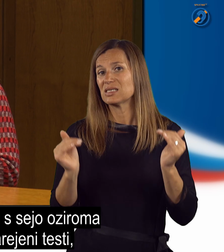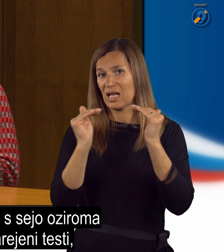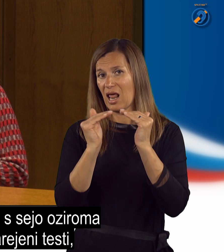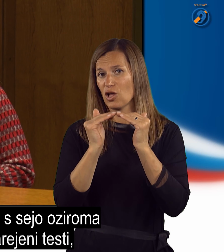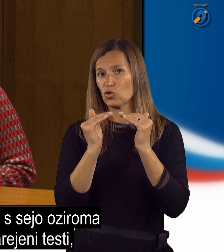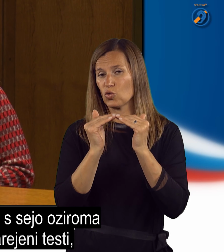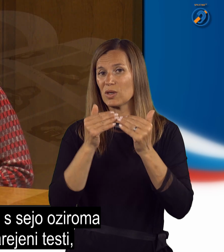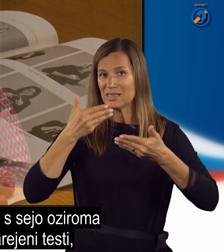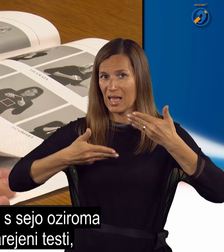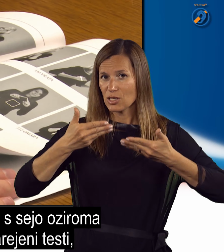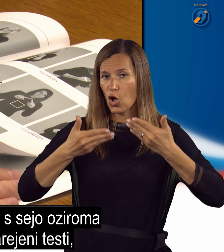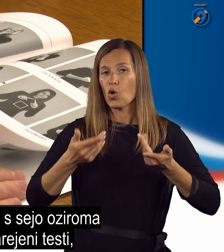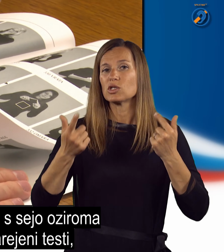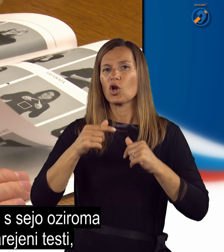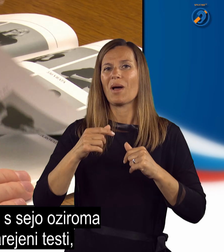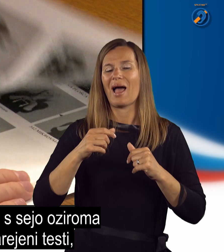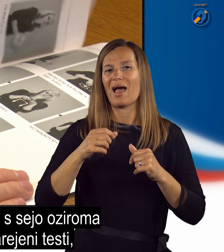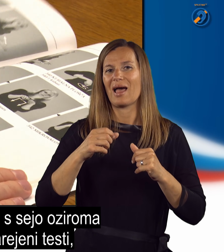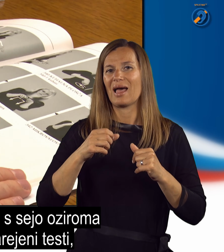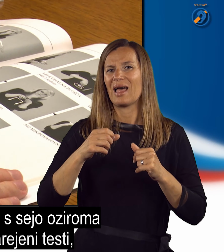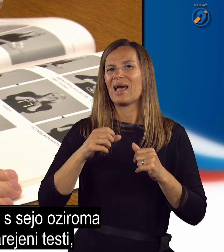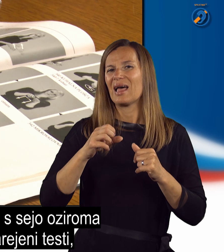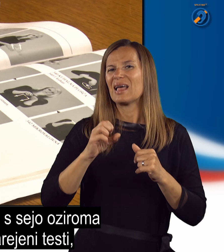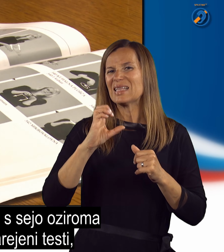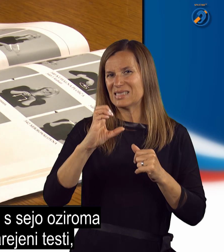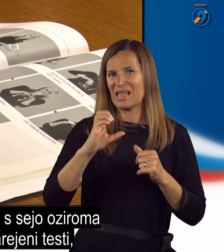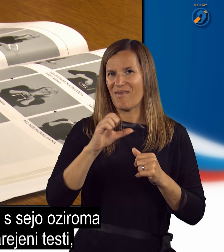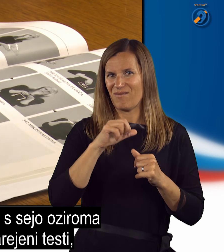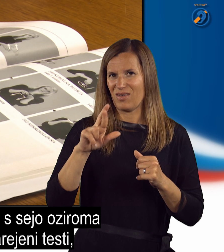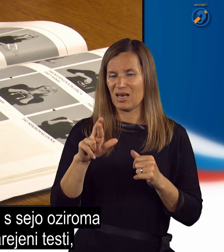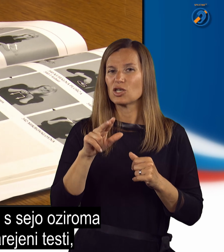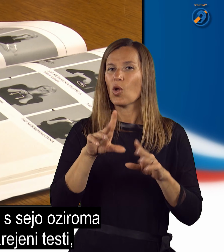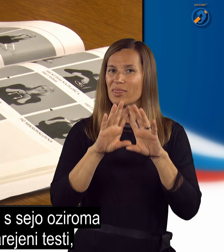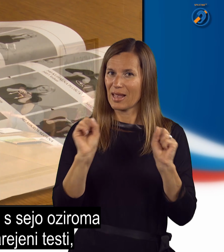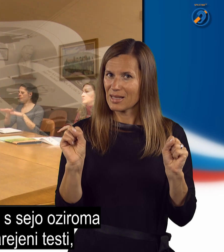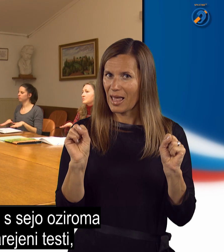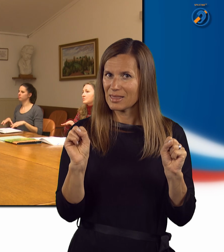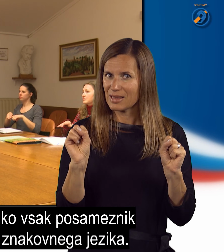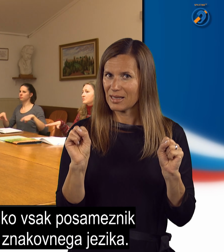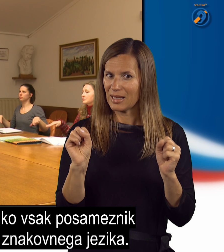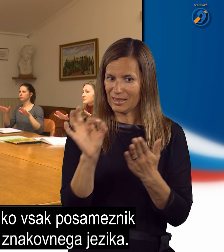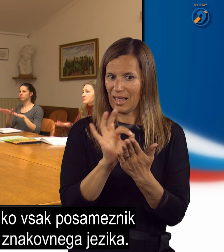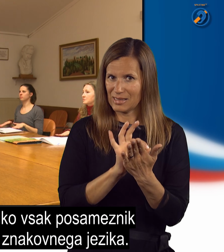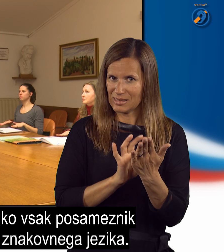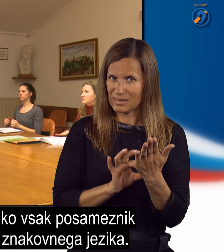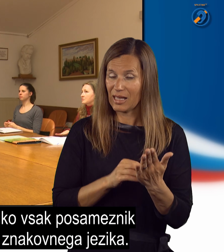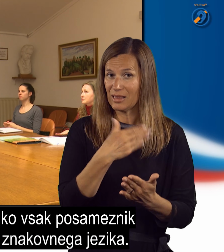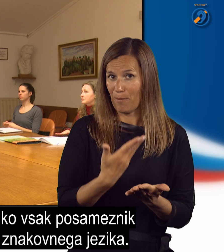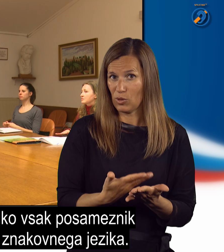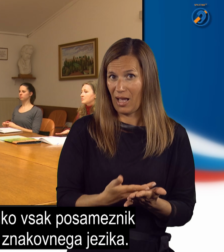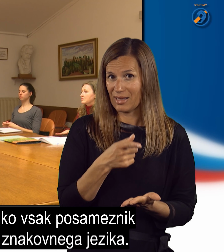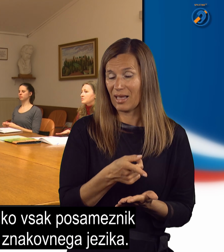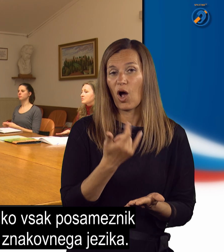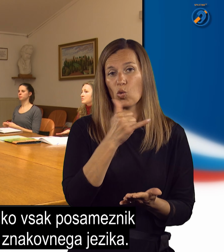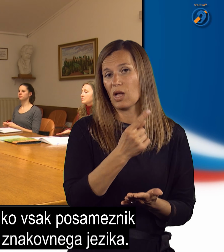v skladu z SEJO oziroma CEFR so narejeni testi, na podlagi katerih lahko